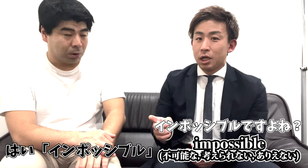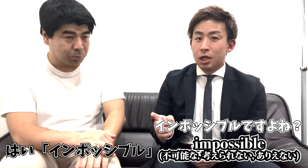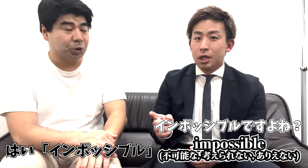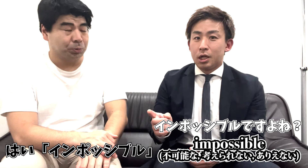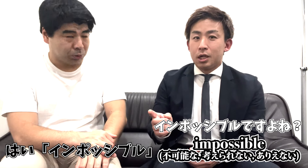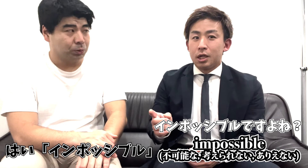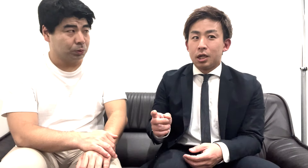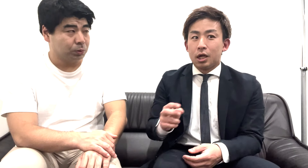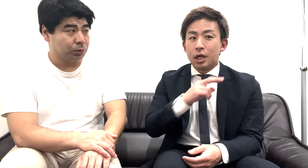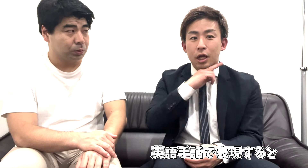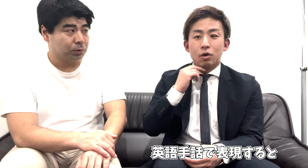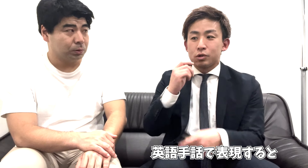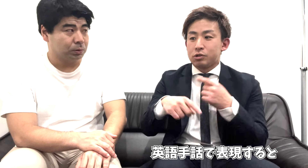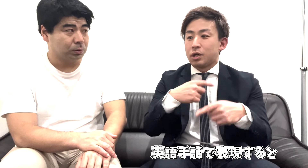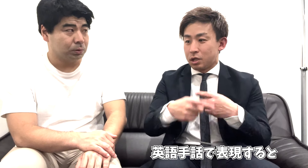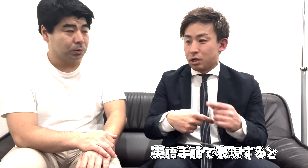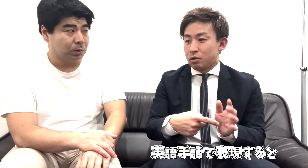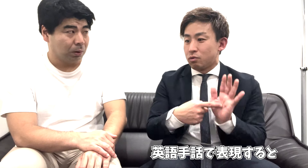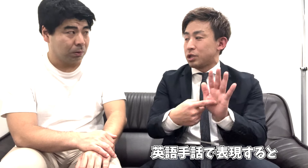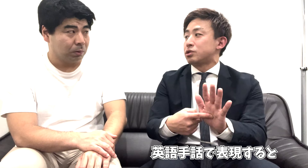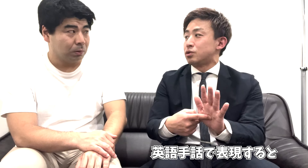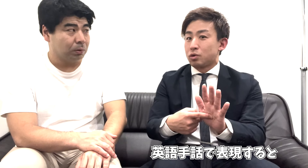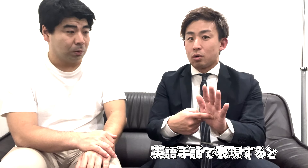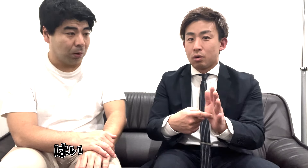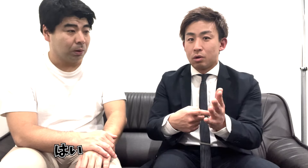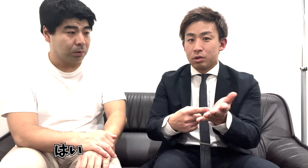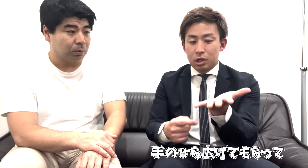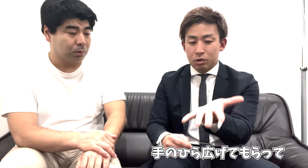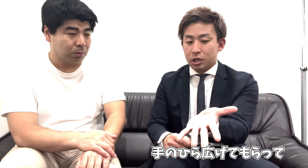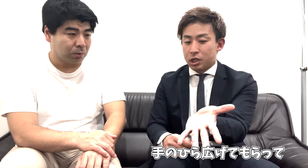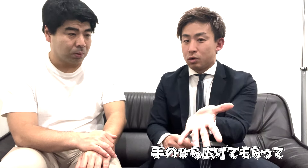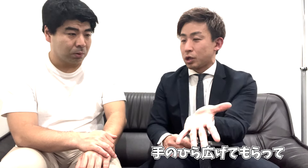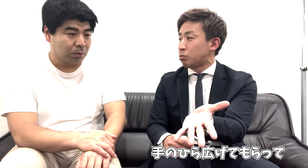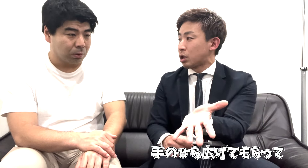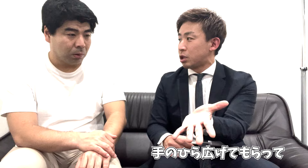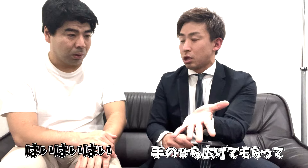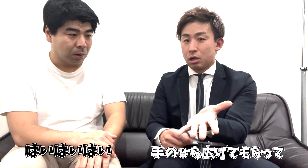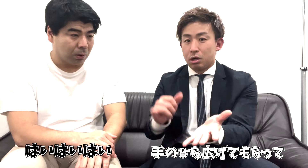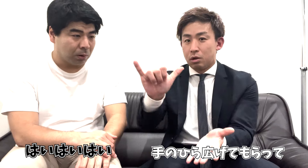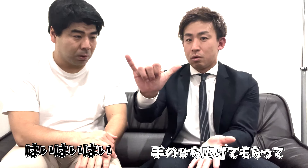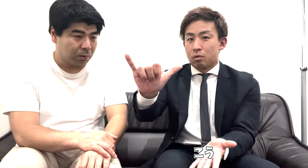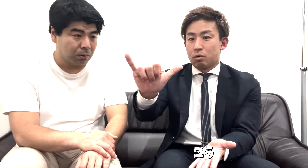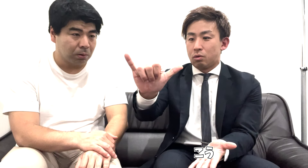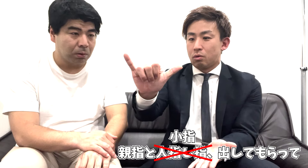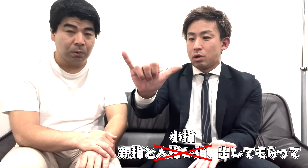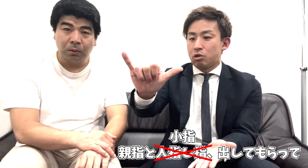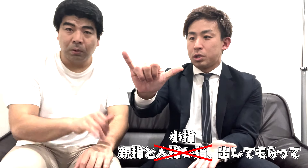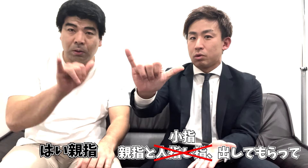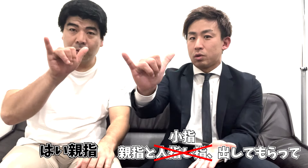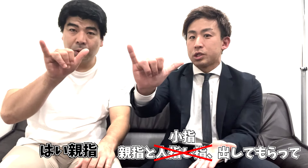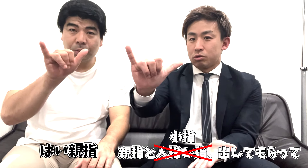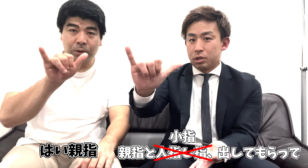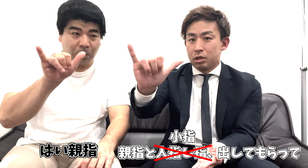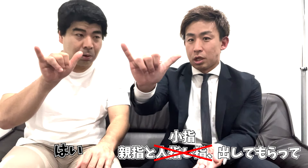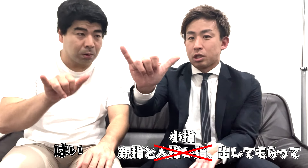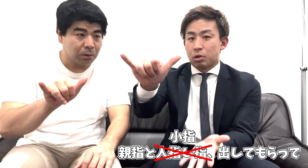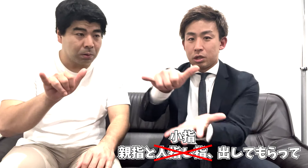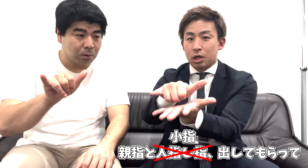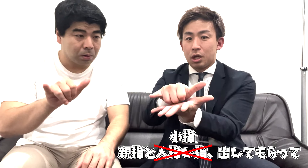ポッシブル、 英語手話で表現すると、 はい、 手のひら広げてもらって、 はいはいはい、 こう親指と人差し指 を立 ててもらって、